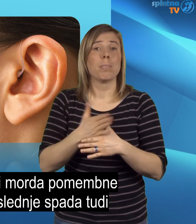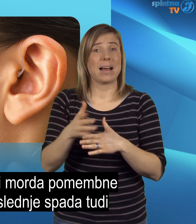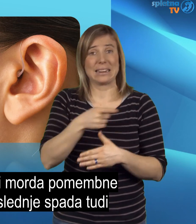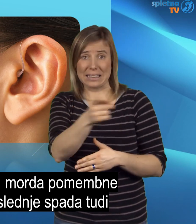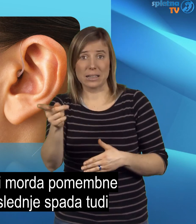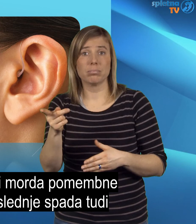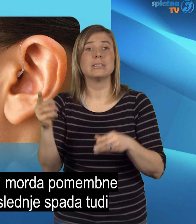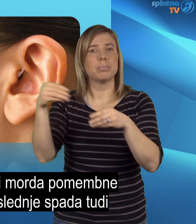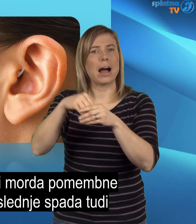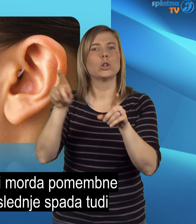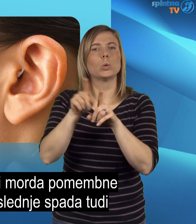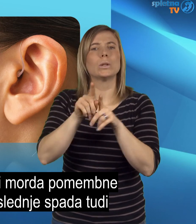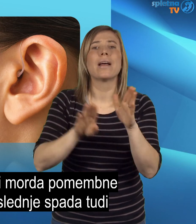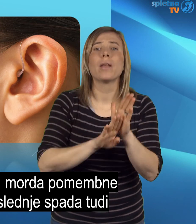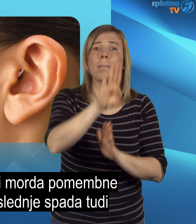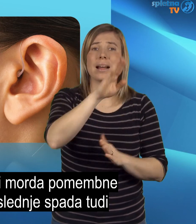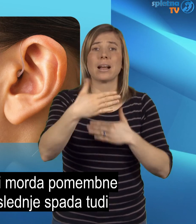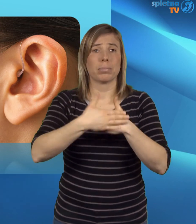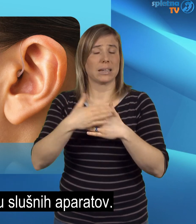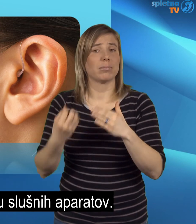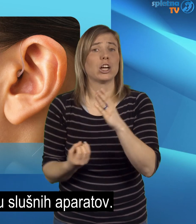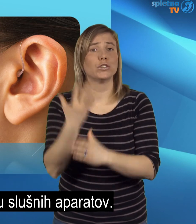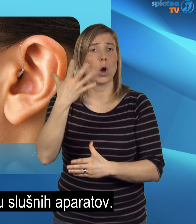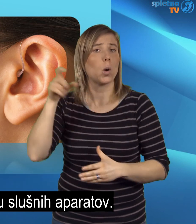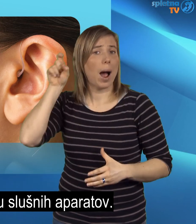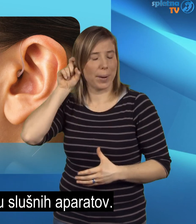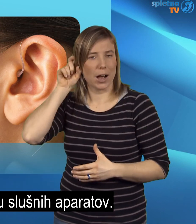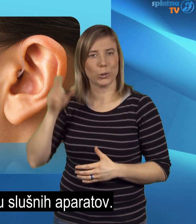Med slednje spada tudi napredek pri razvoju slušnih aparatov.